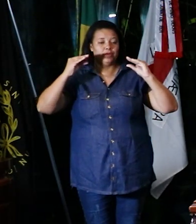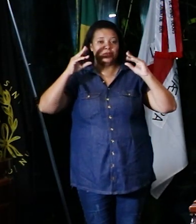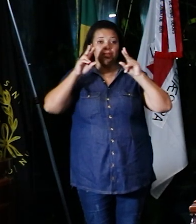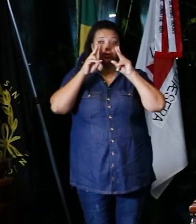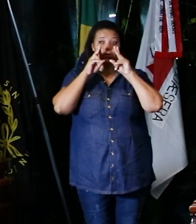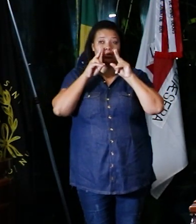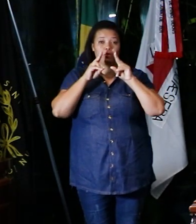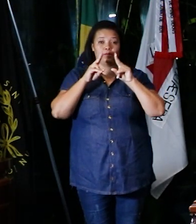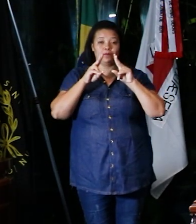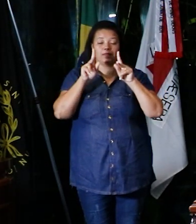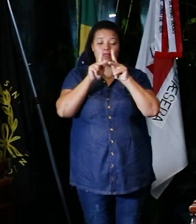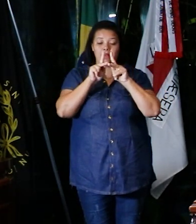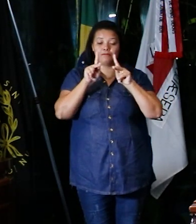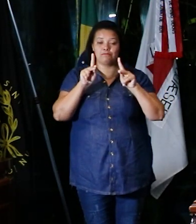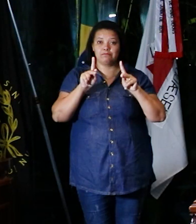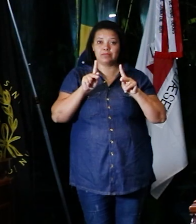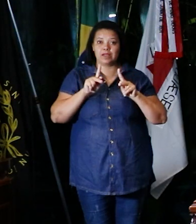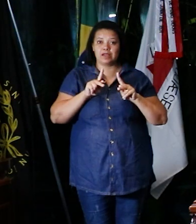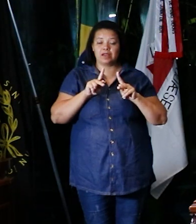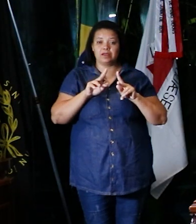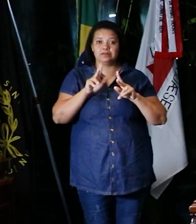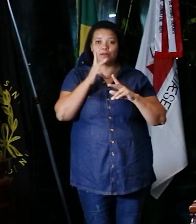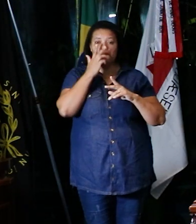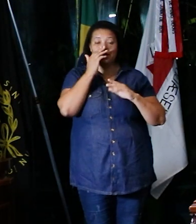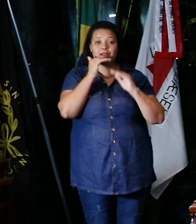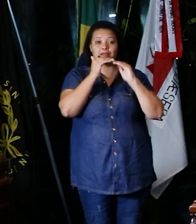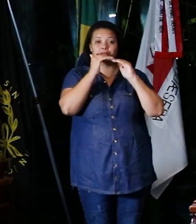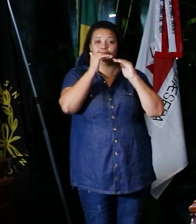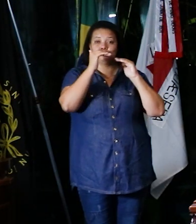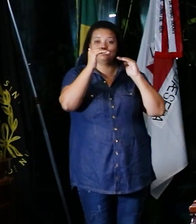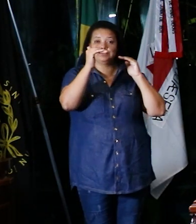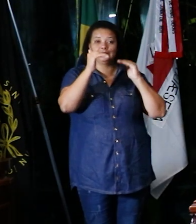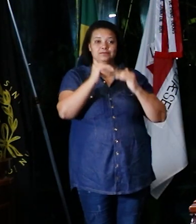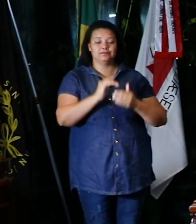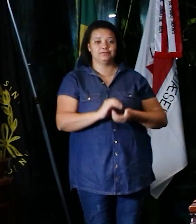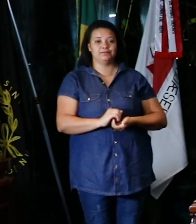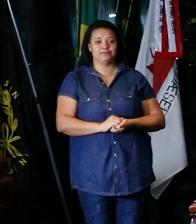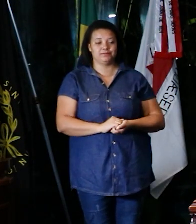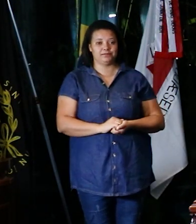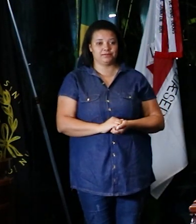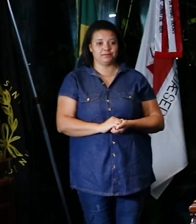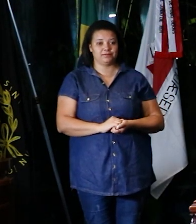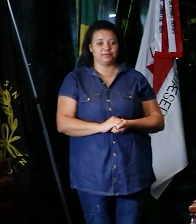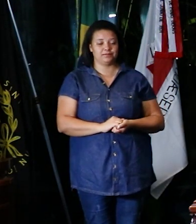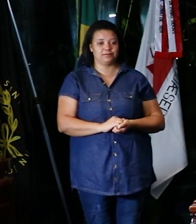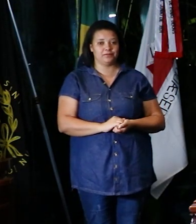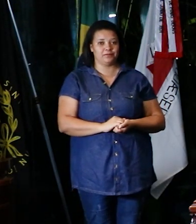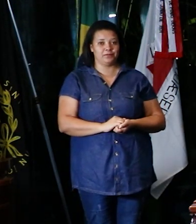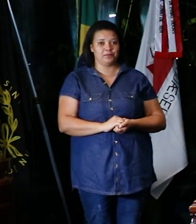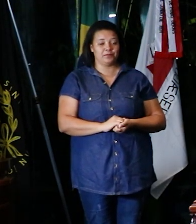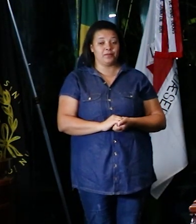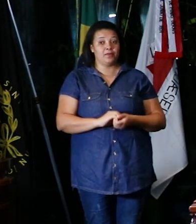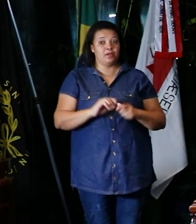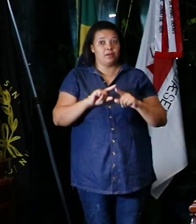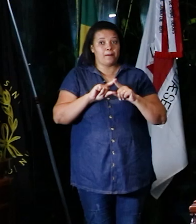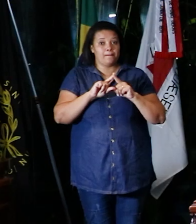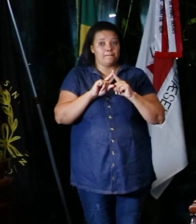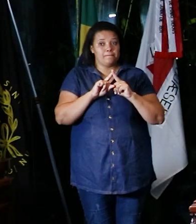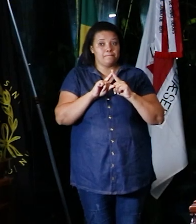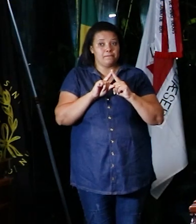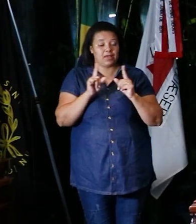brando e piadoso, sem ver de quê. Assim que Camões fala. Mas lá no